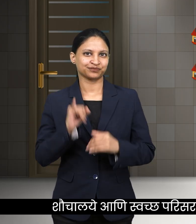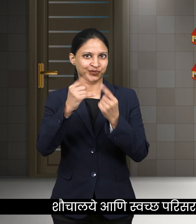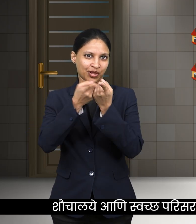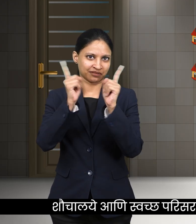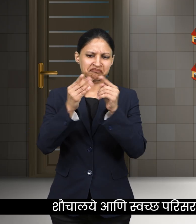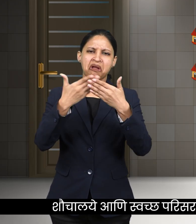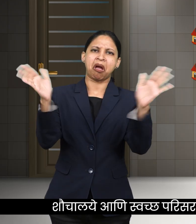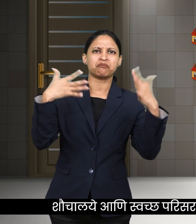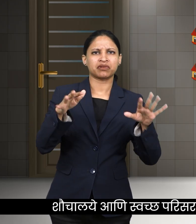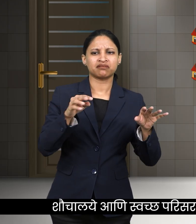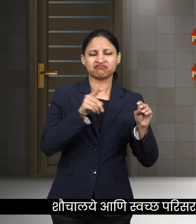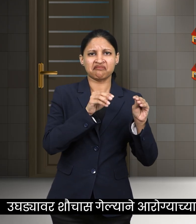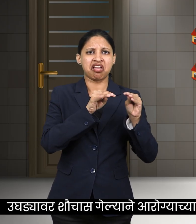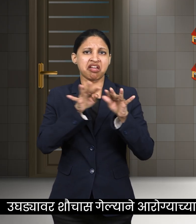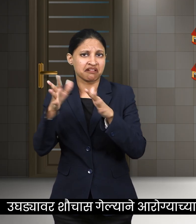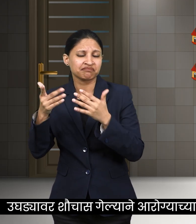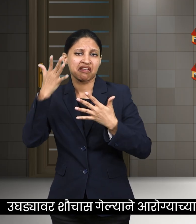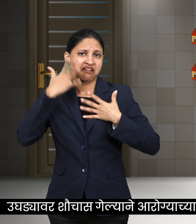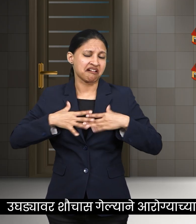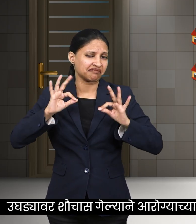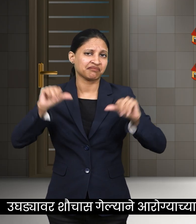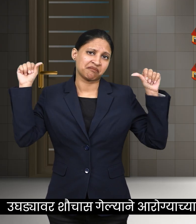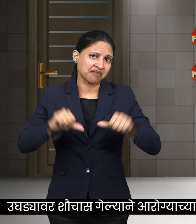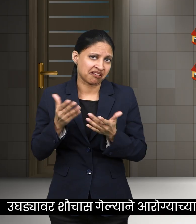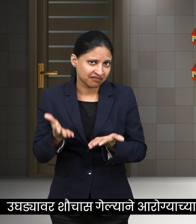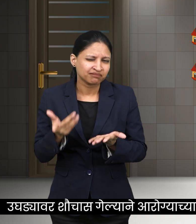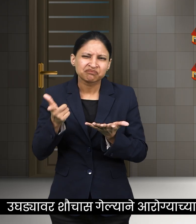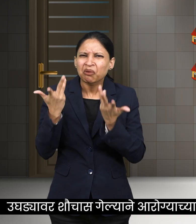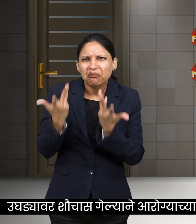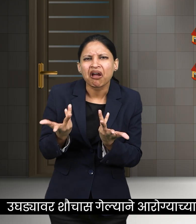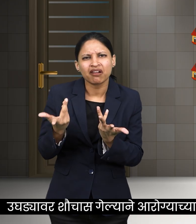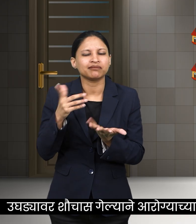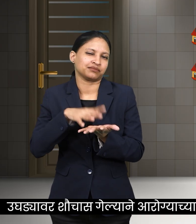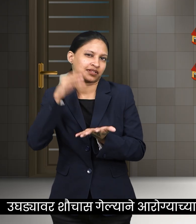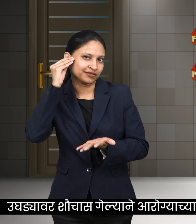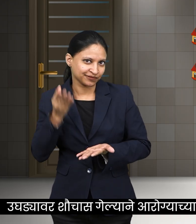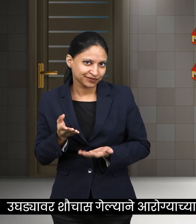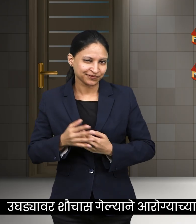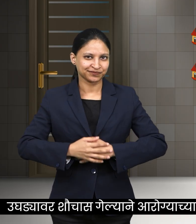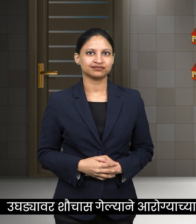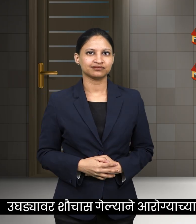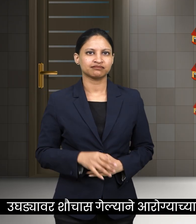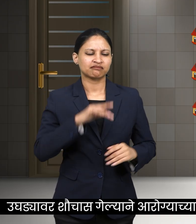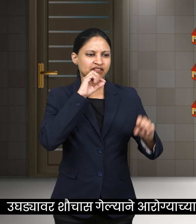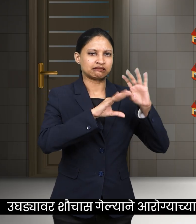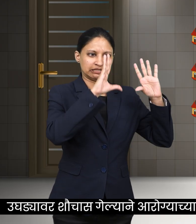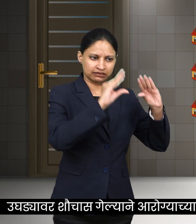हे समजून घेणे. उघड्यावर शौचास गेल्याने आरोग्याच्या समस्या का निर्माण